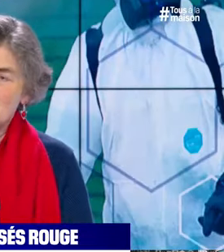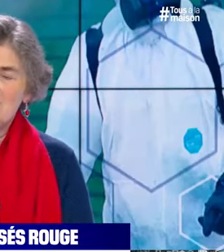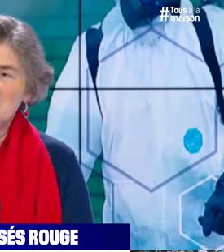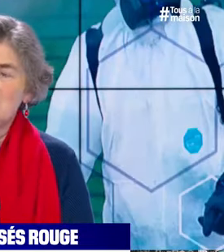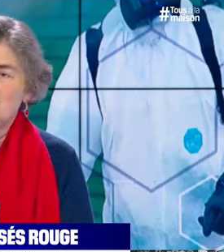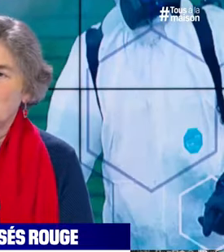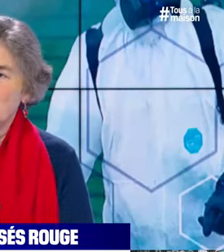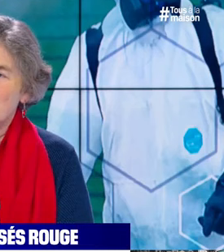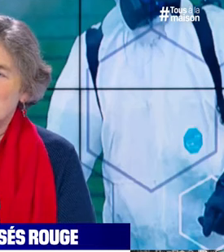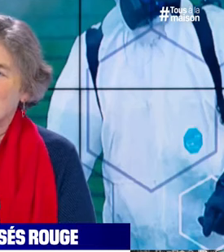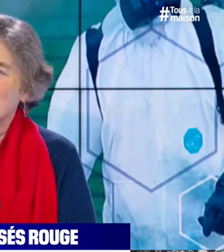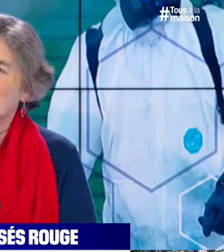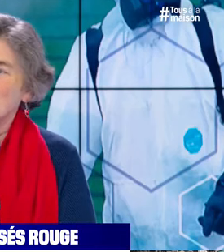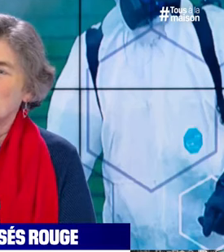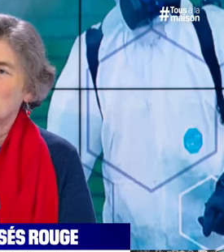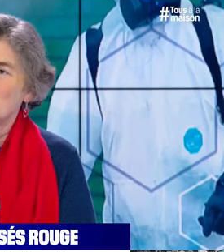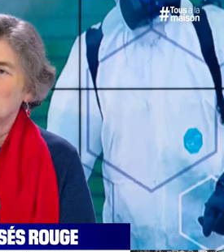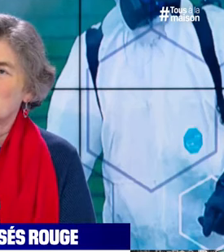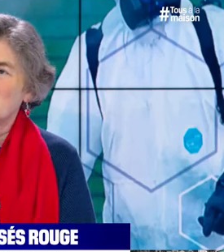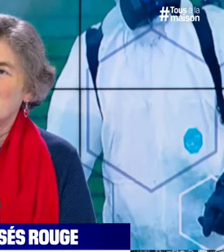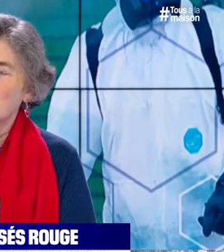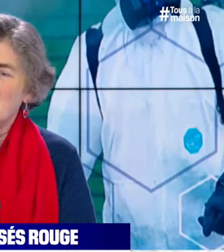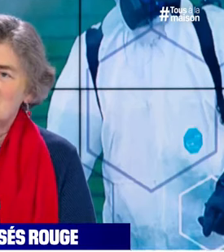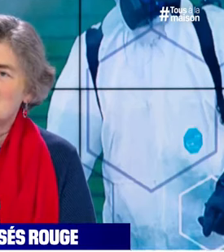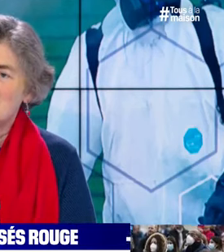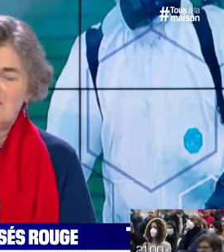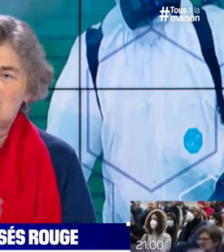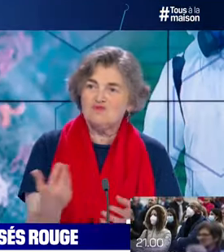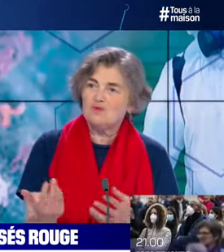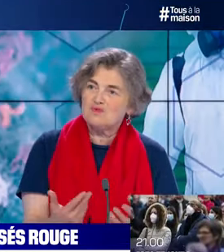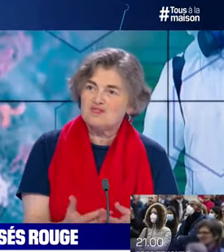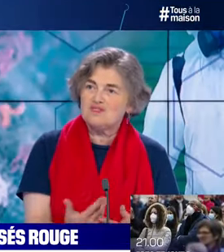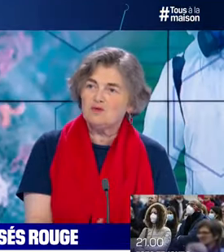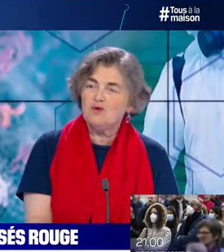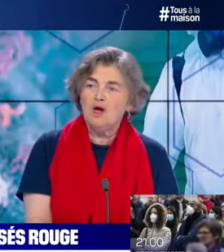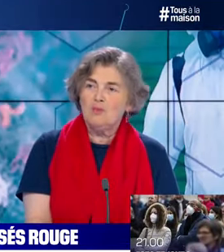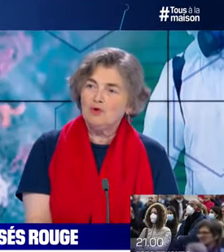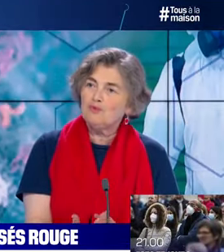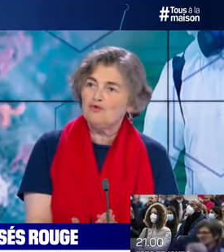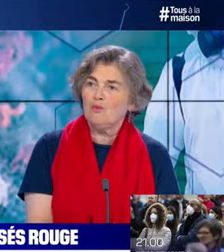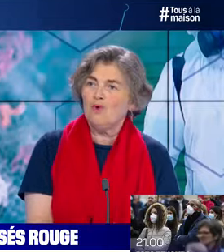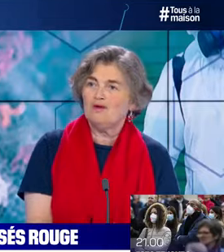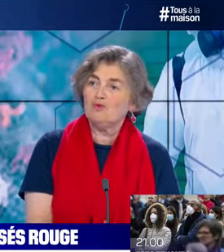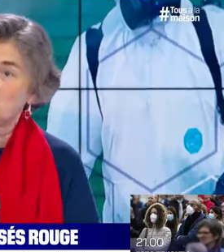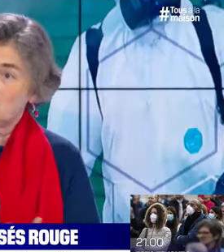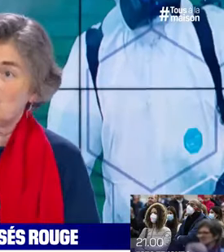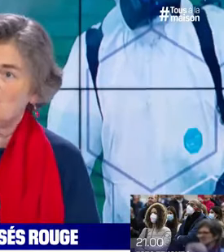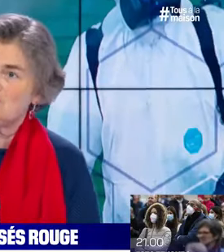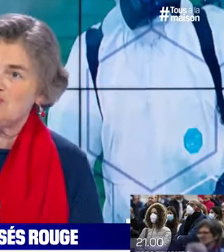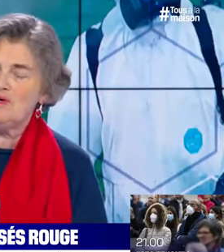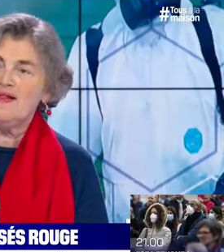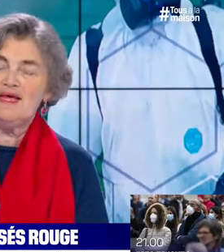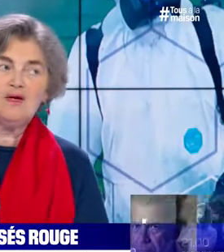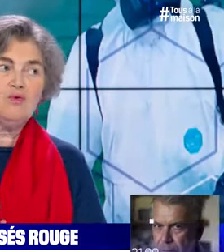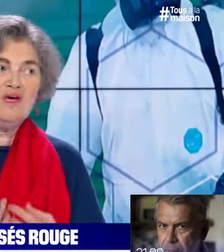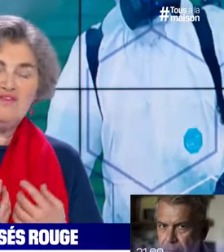vitesse. Cela dit, il faut le dire honnêtement aux Français. On va rester avec ce virus qui circule pendant plusieurs mois. Donc il faut qu'on